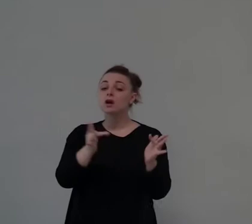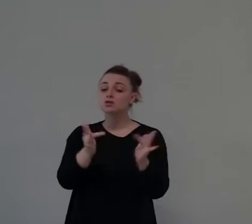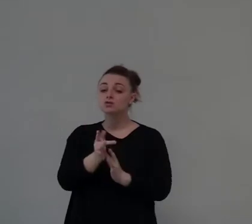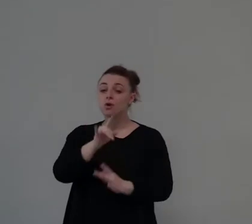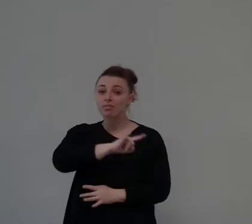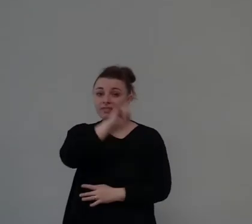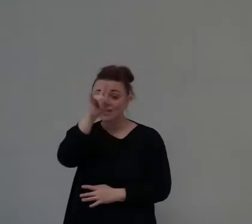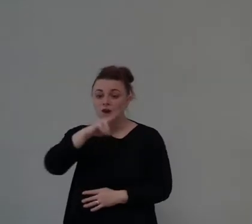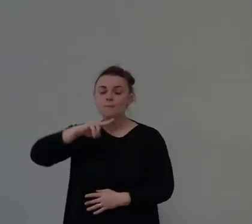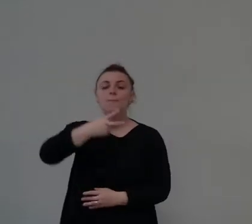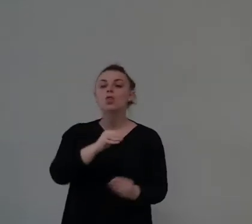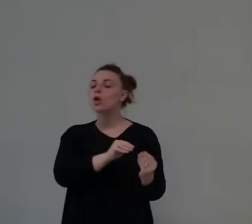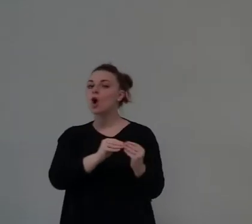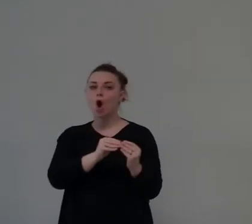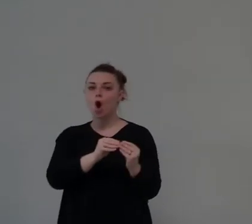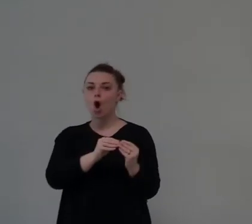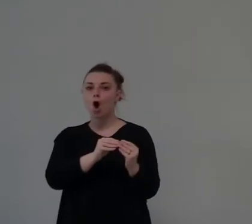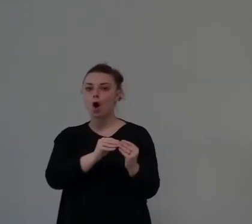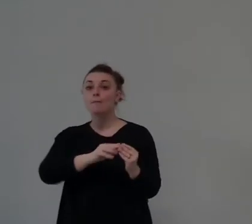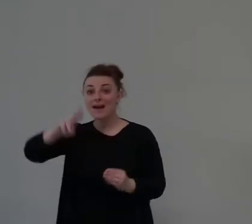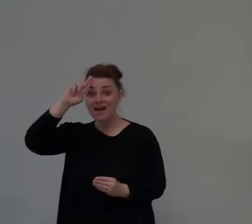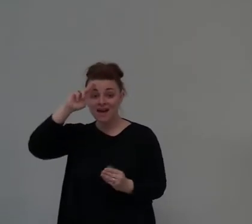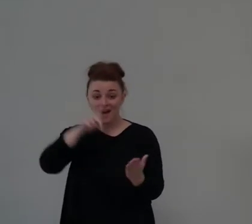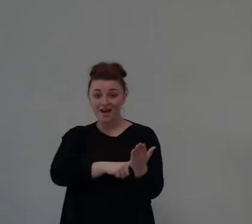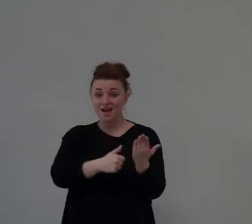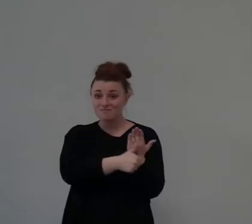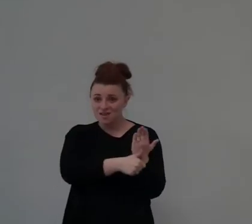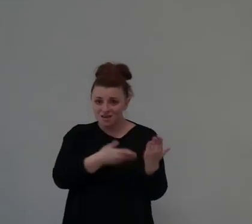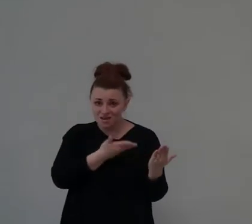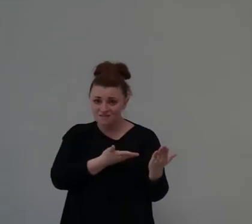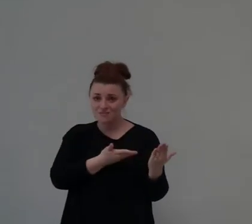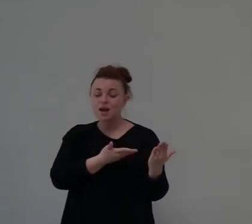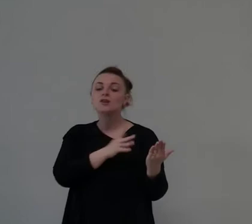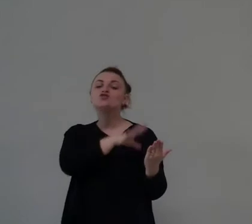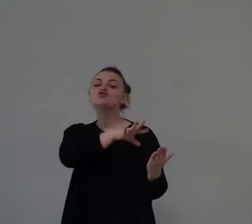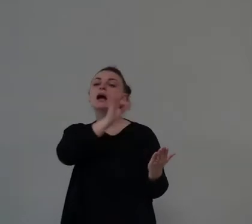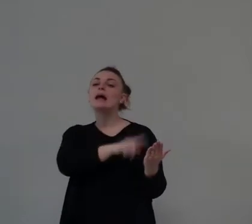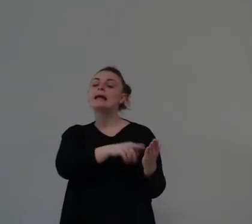E non scegli un libro a caso. Sapete quale libro sceglie? Deuteronomio.